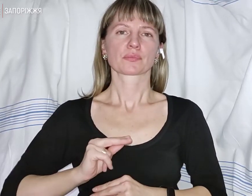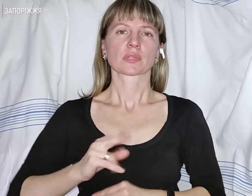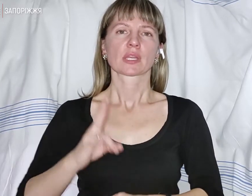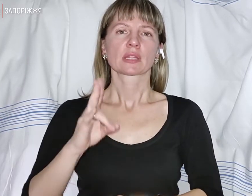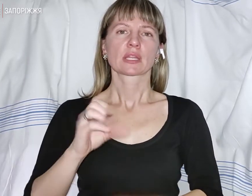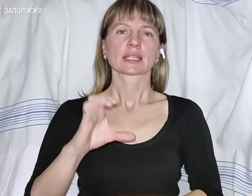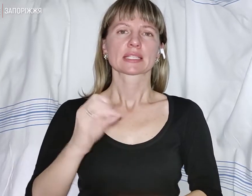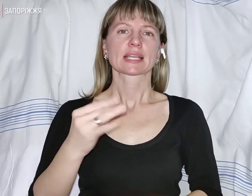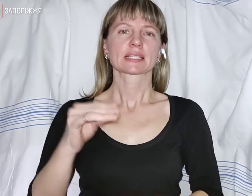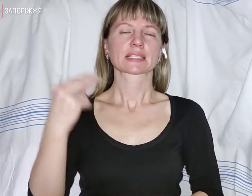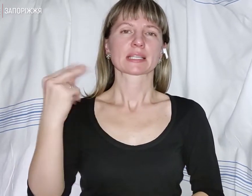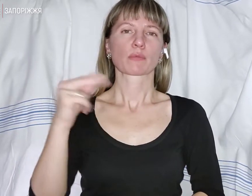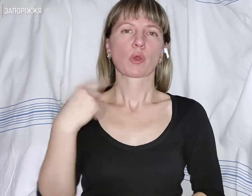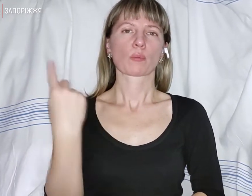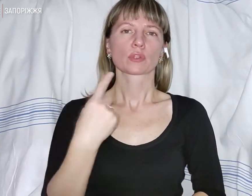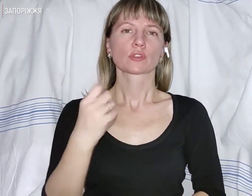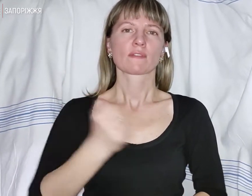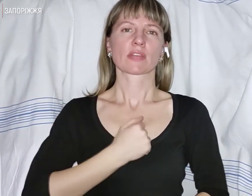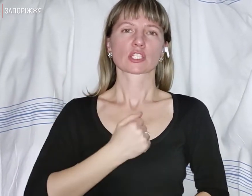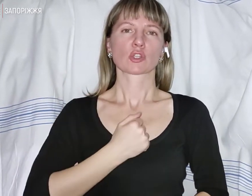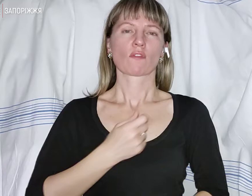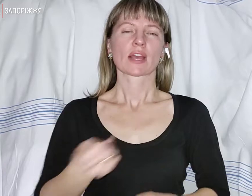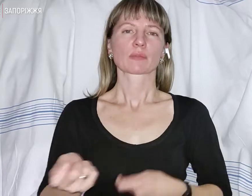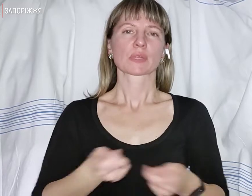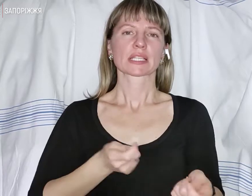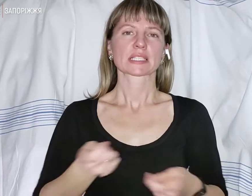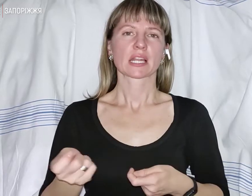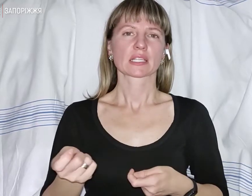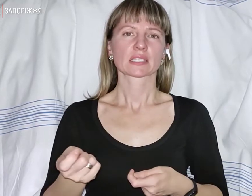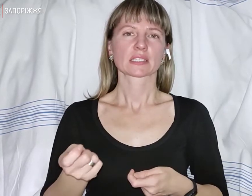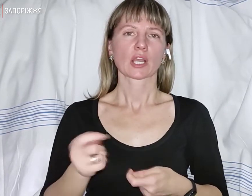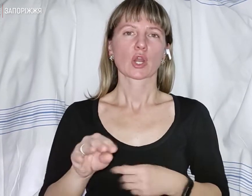И мне Ксюха скинула утерила. А ты что, на Ютубе?